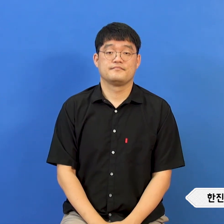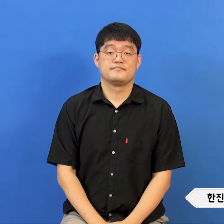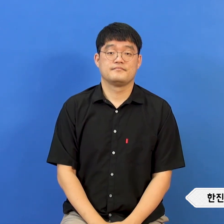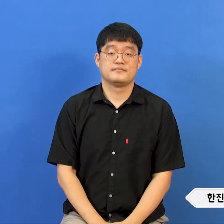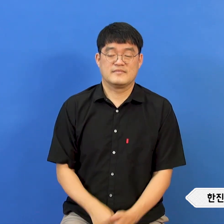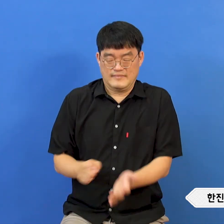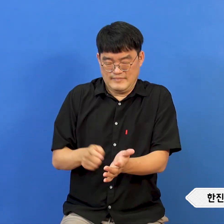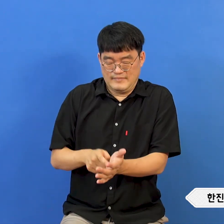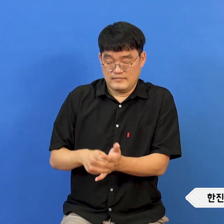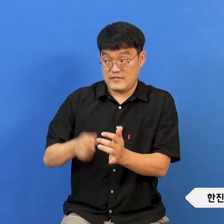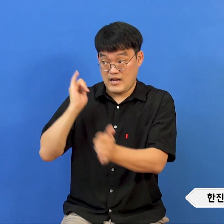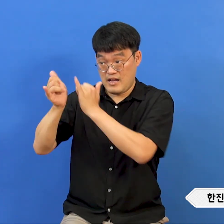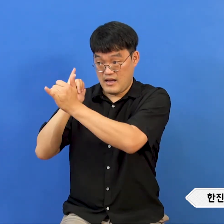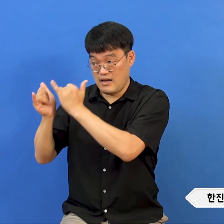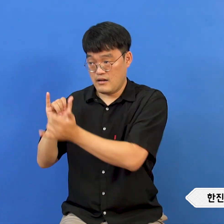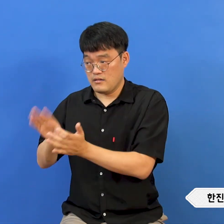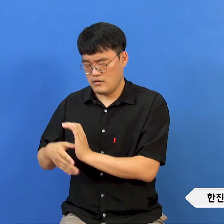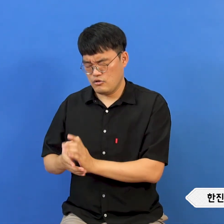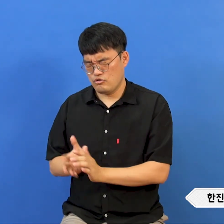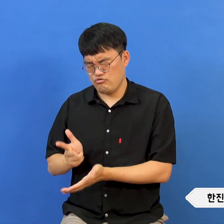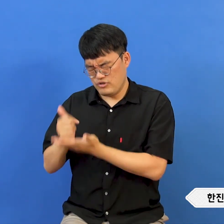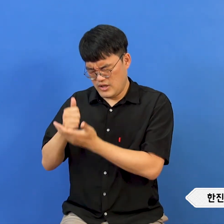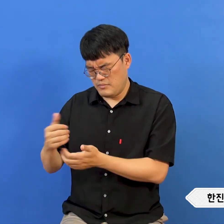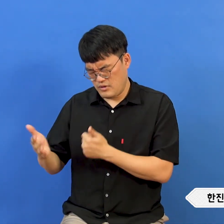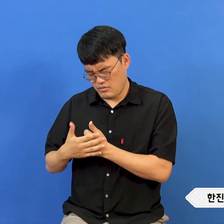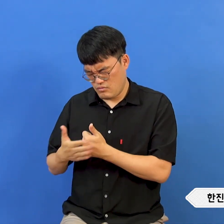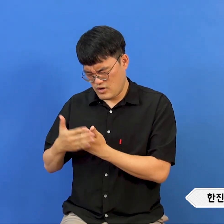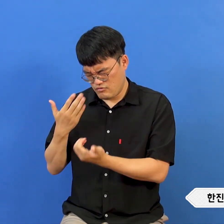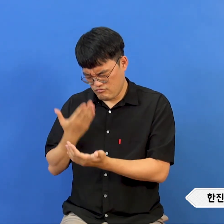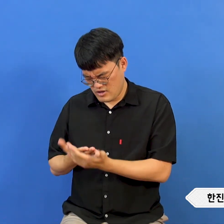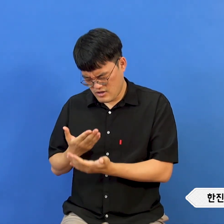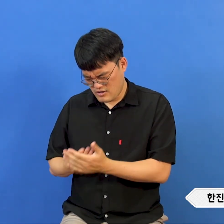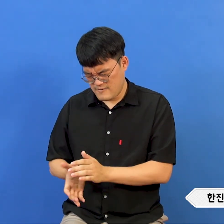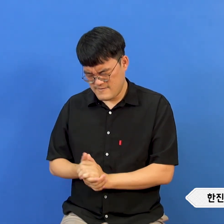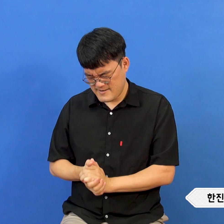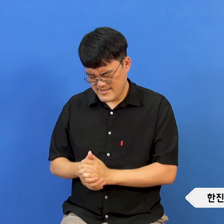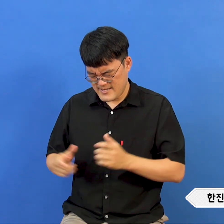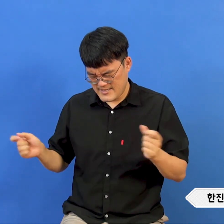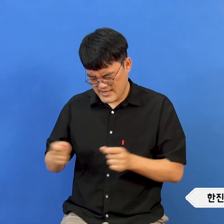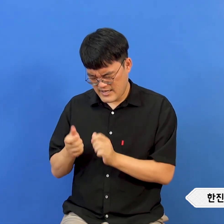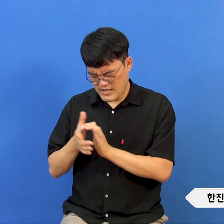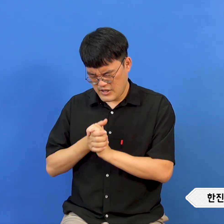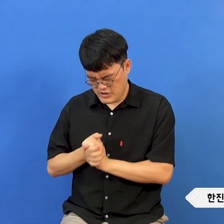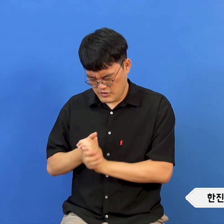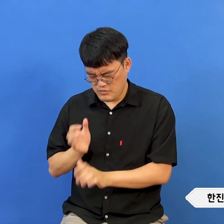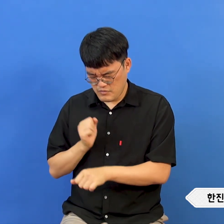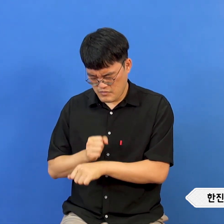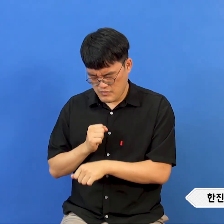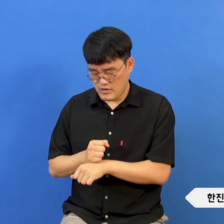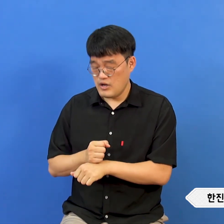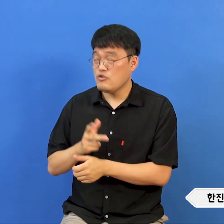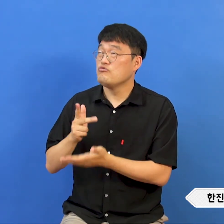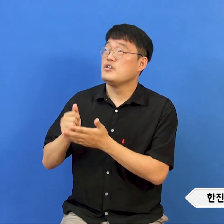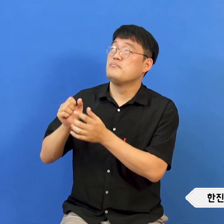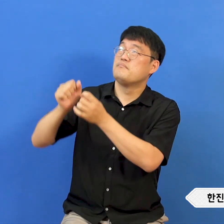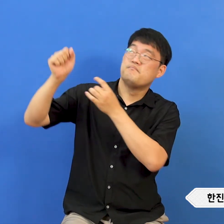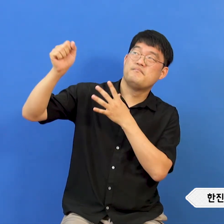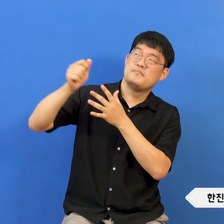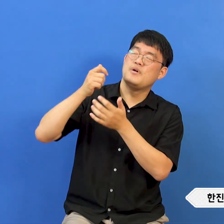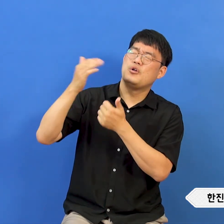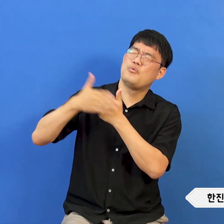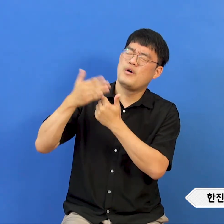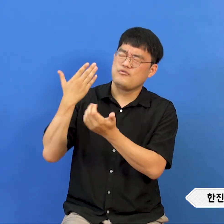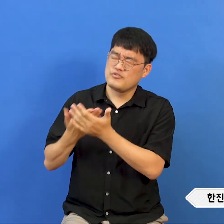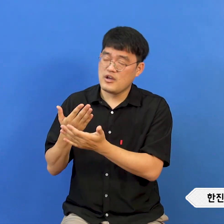급한 전화를 할 때도 주님 도와주세요, 짧게라도 기도합니다. 화살 기도입니다. 우리가